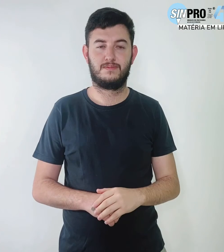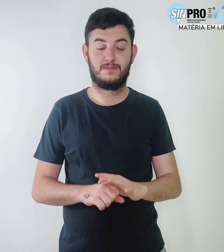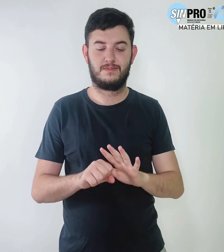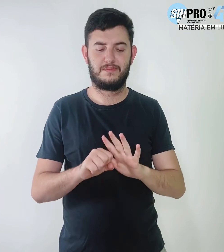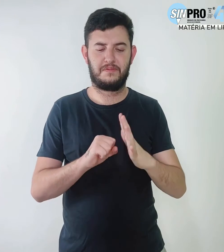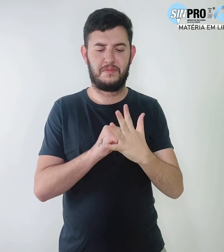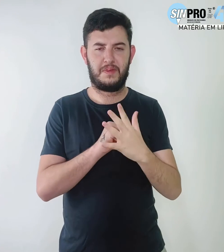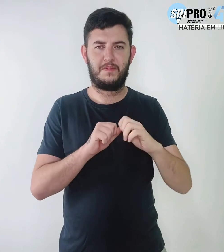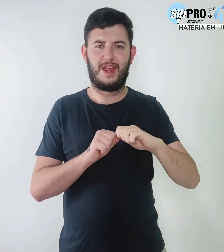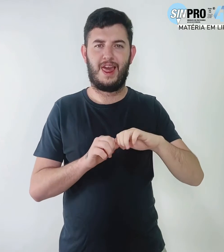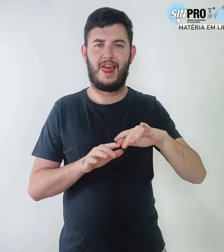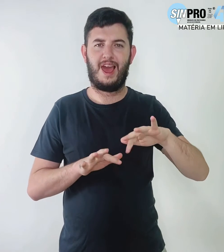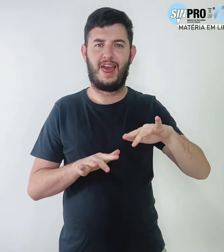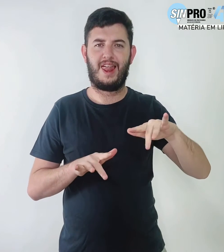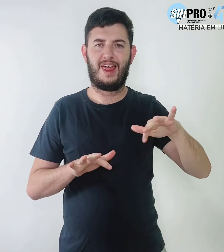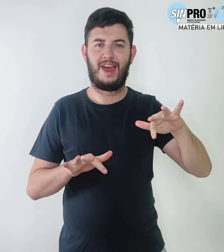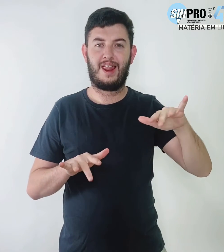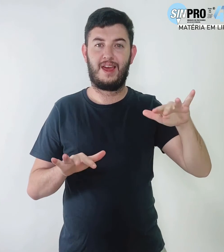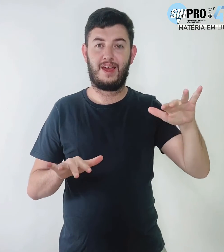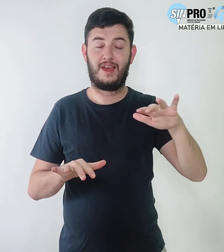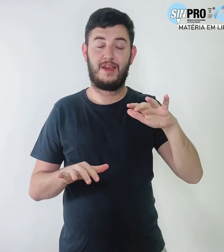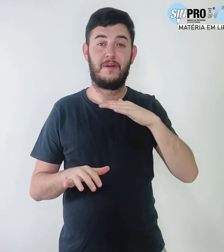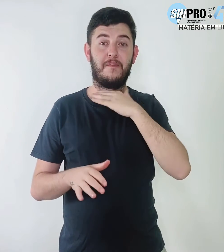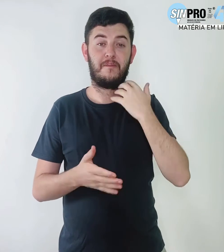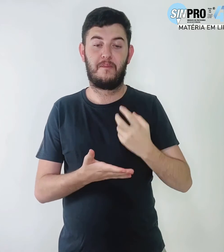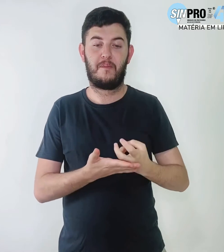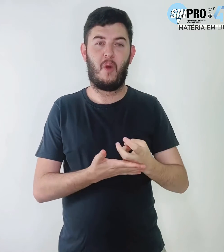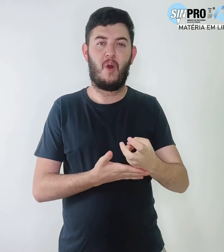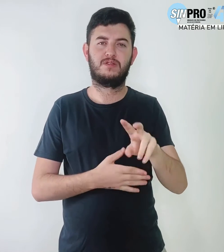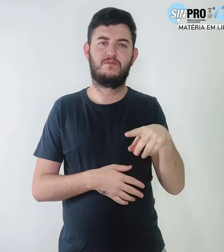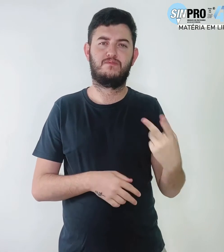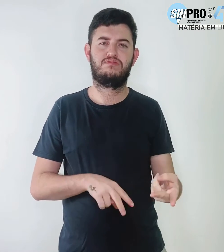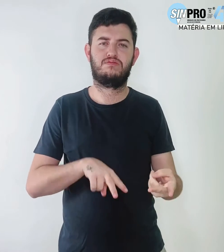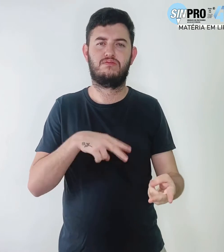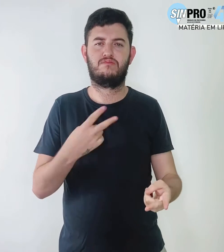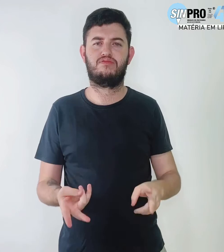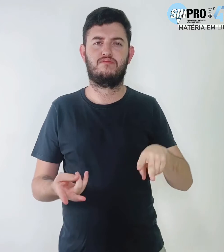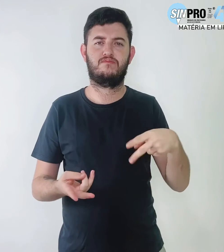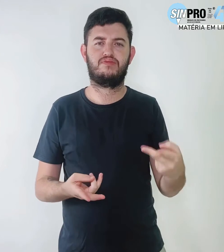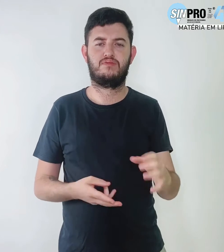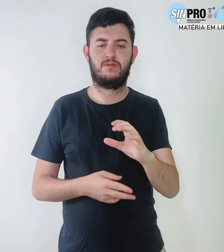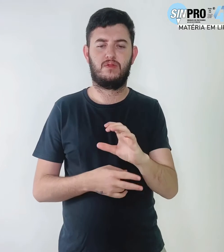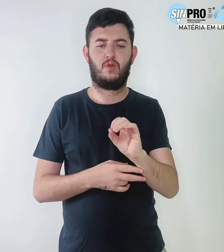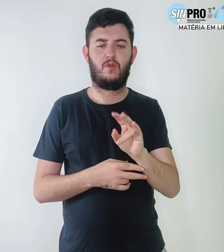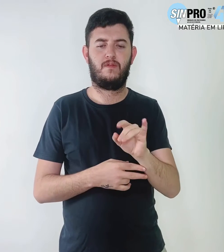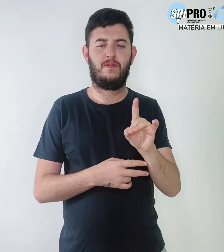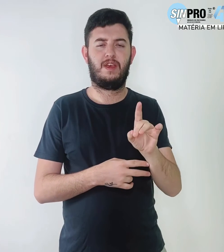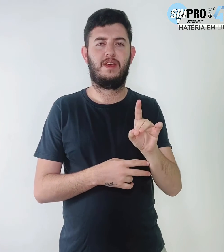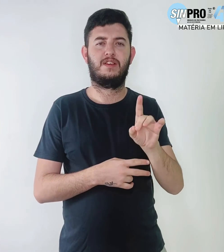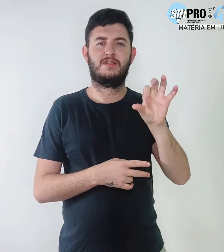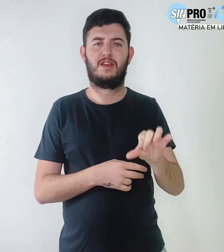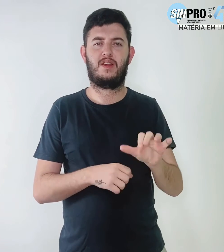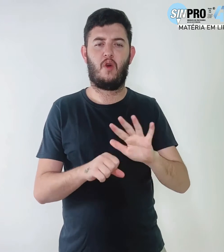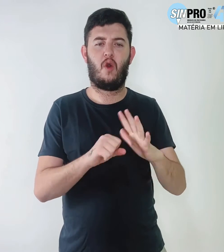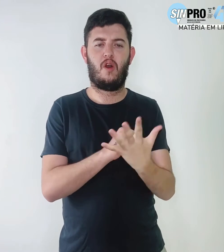Pandemia acelerada. Mortes por Covid-19 em alta. UTIs em colapso.